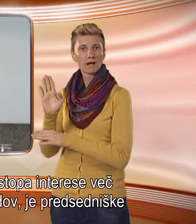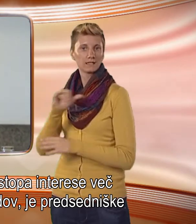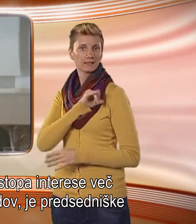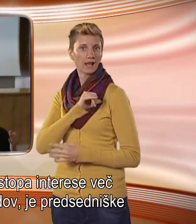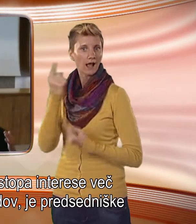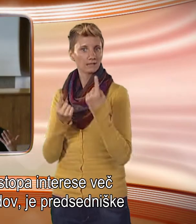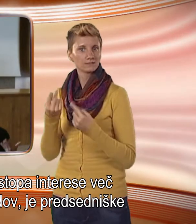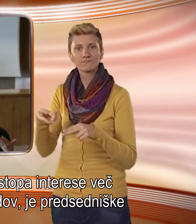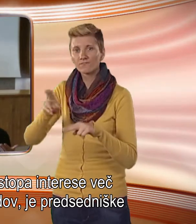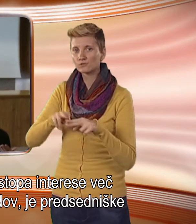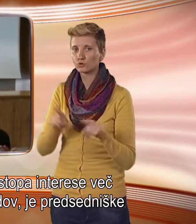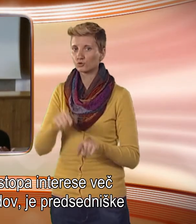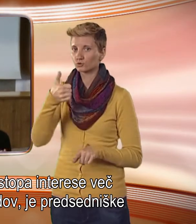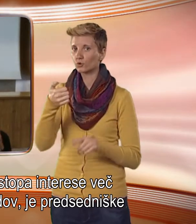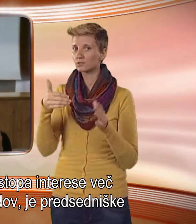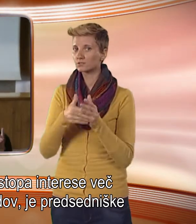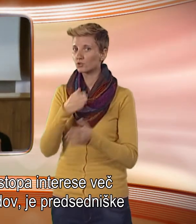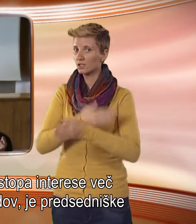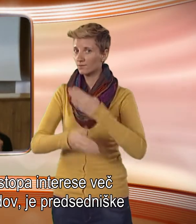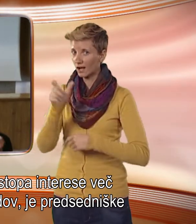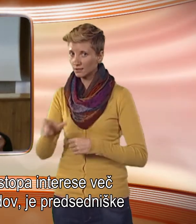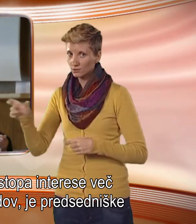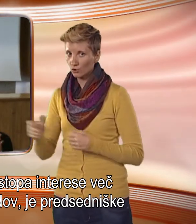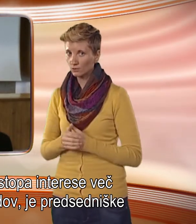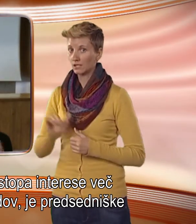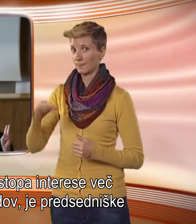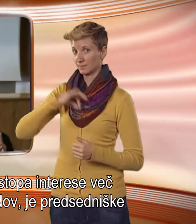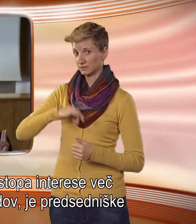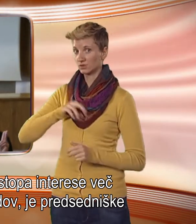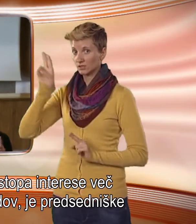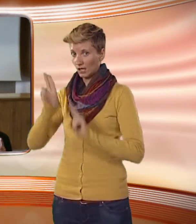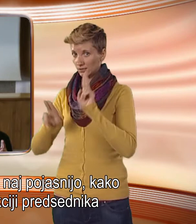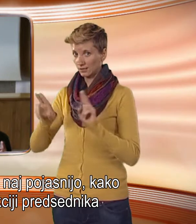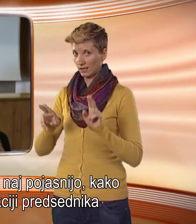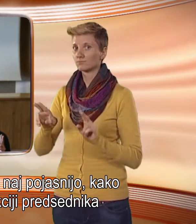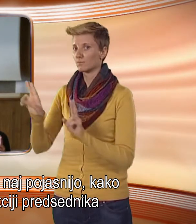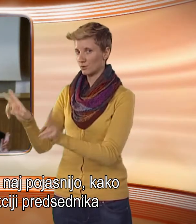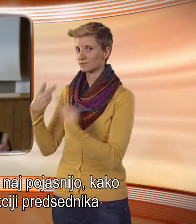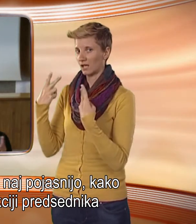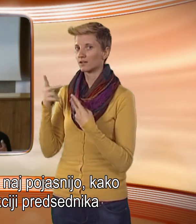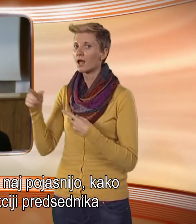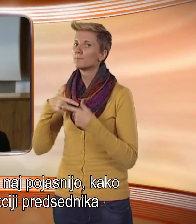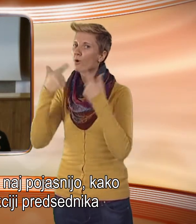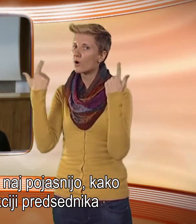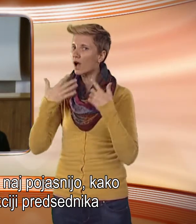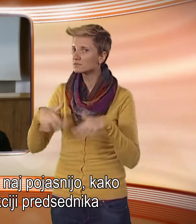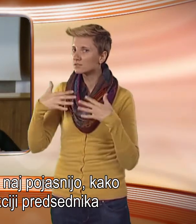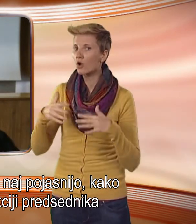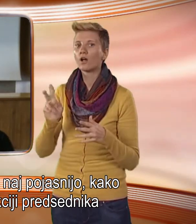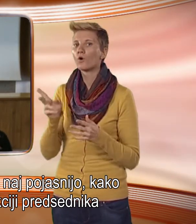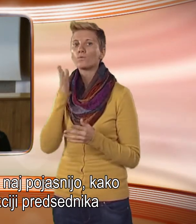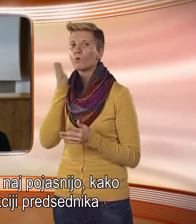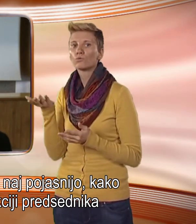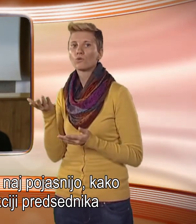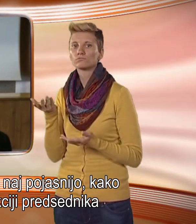invalidov, je predsedniške kandidate pozval, naj pojasnijo, kako se bodo v funkciji predsednika države zavzemali za izvajanje